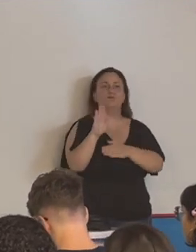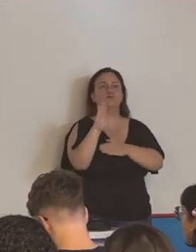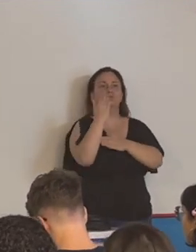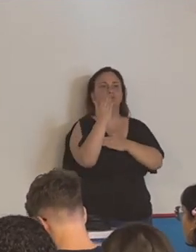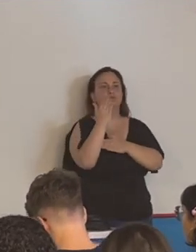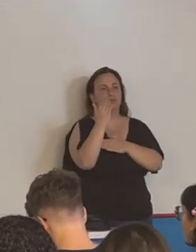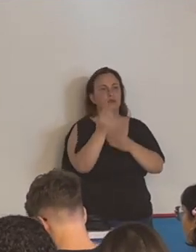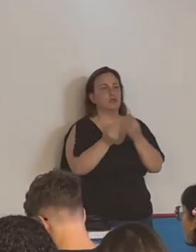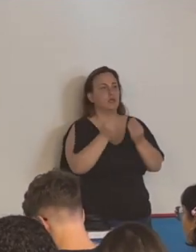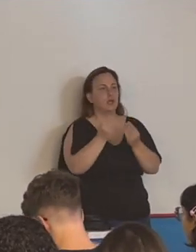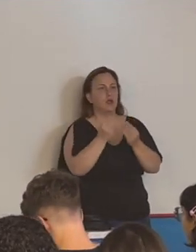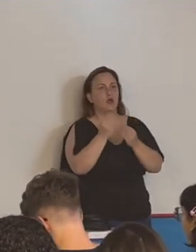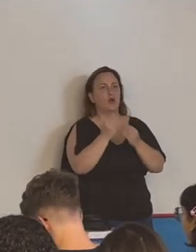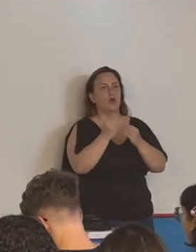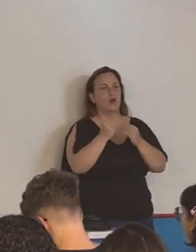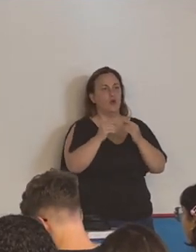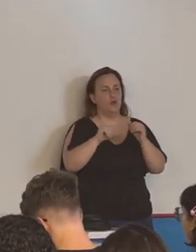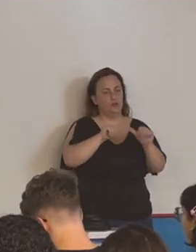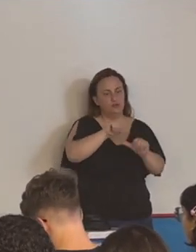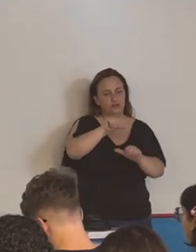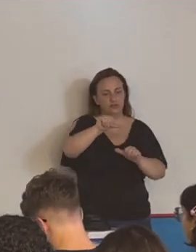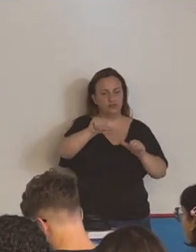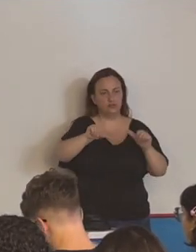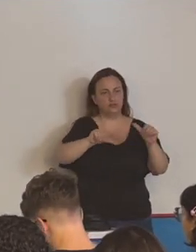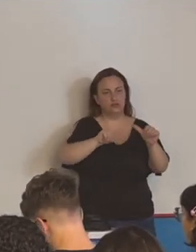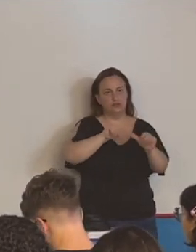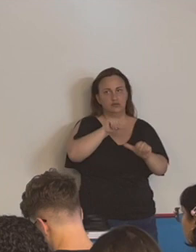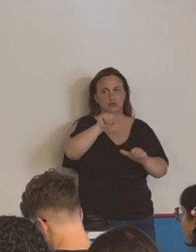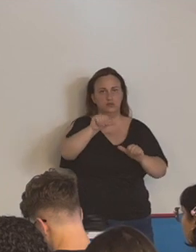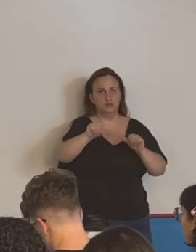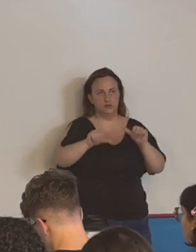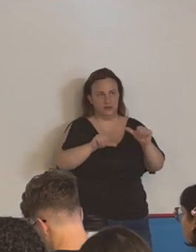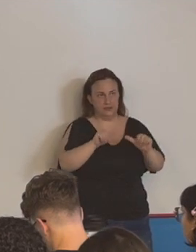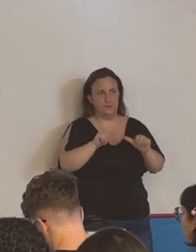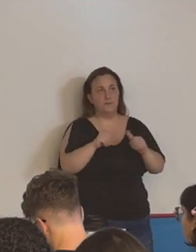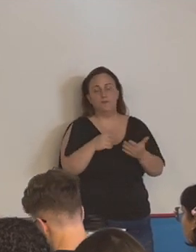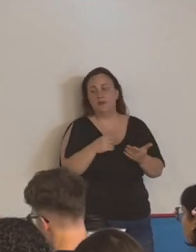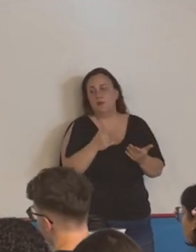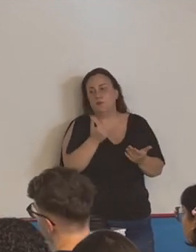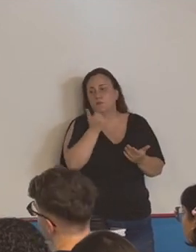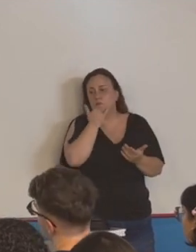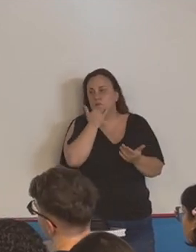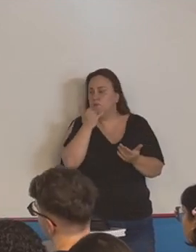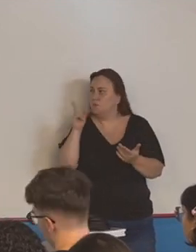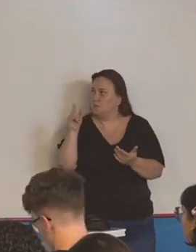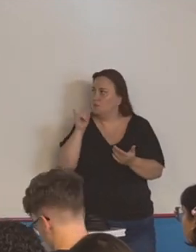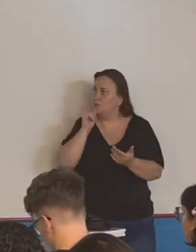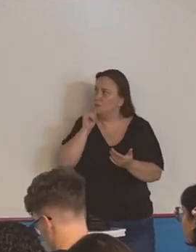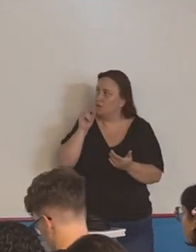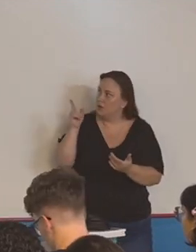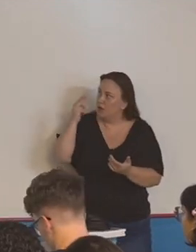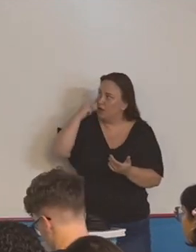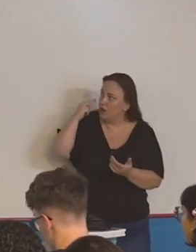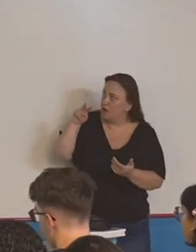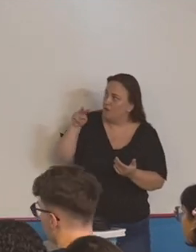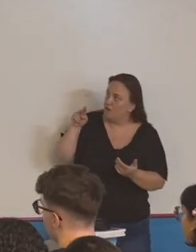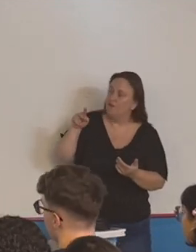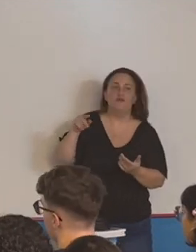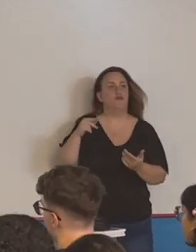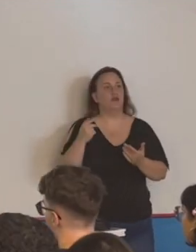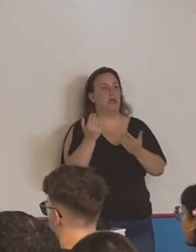rotacionar. Essa aqui eu já queria que o tronco mexesse, né? Então isso aqui eu consegui fazer. Aí eu também usava desenho, né?